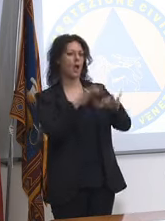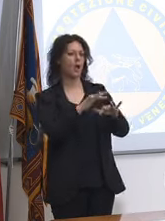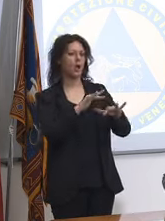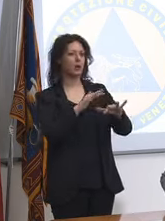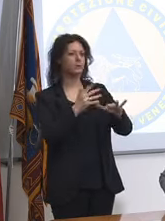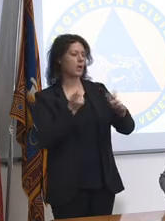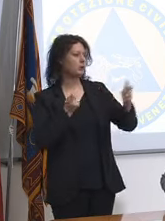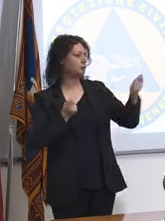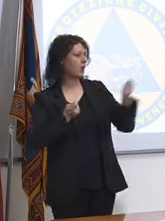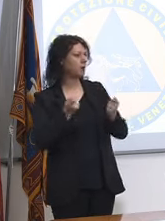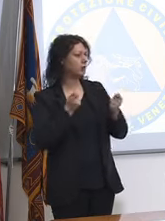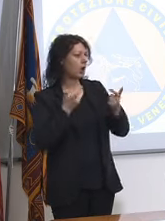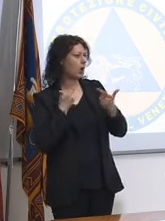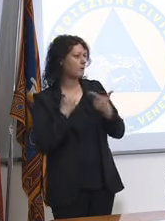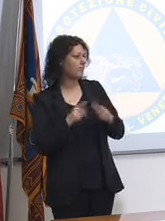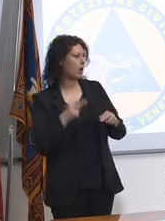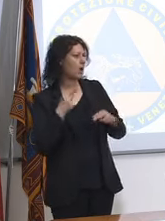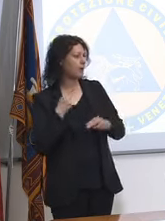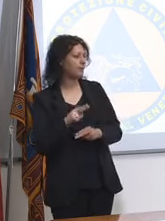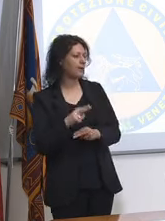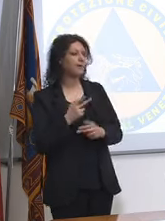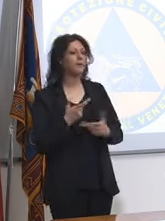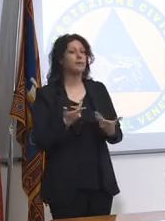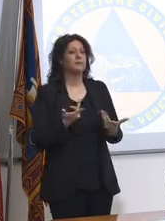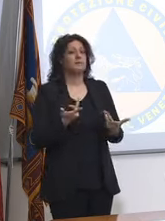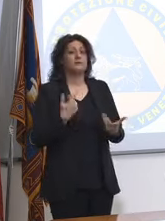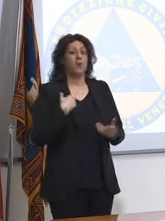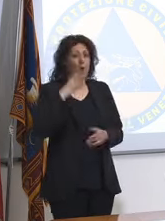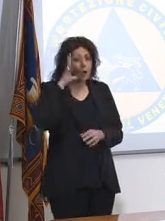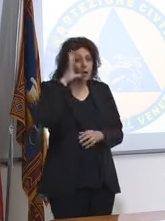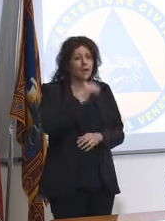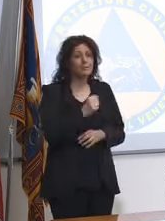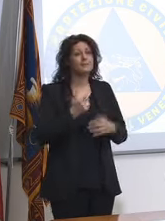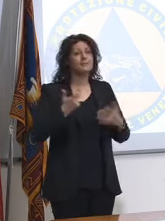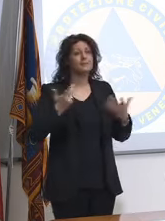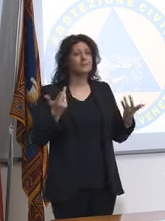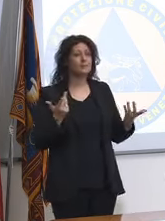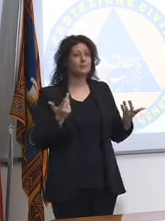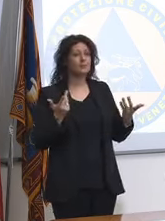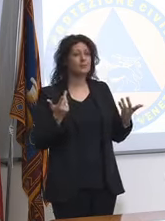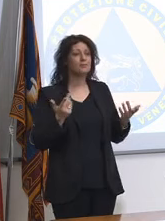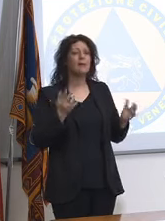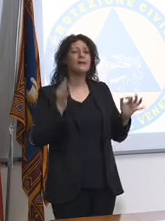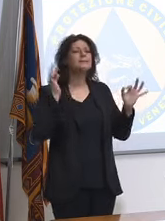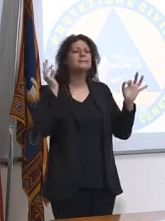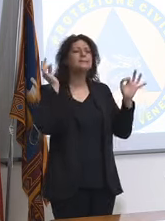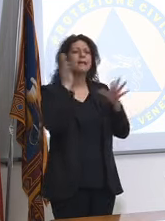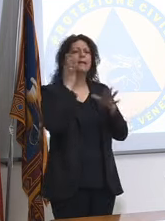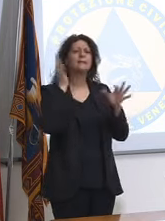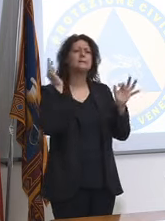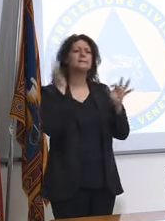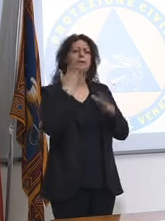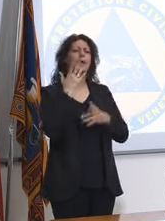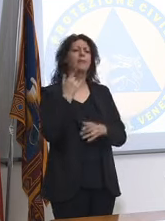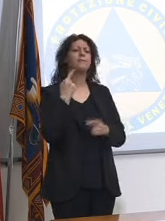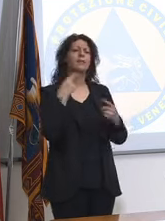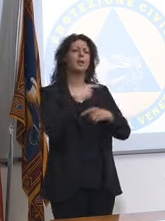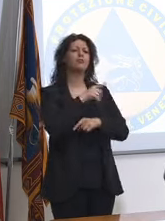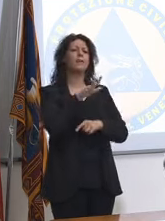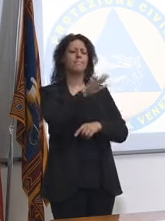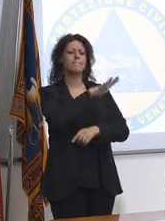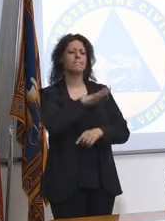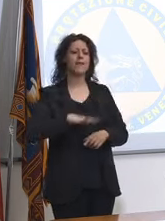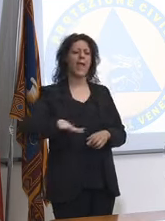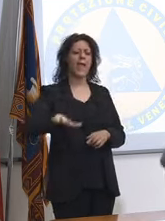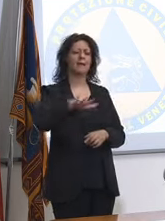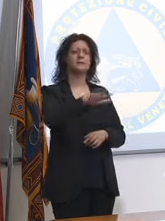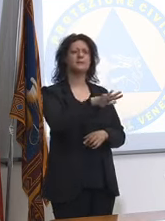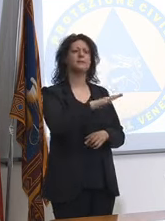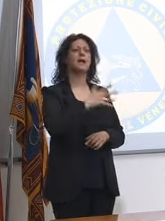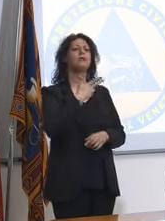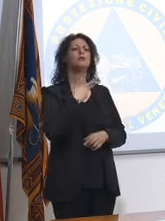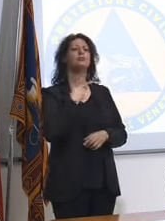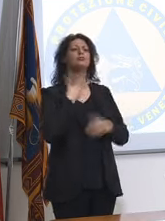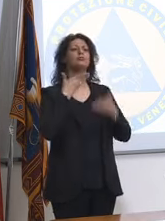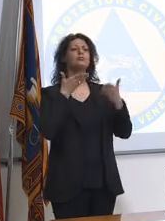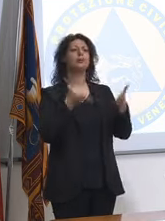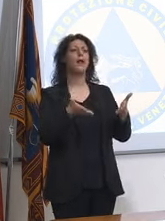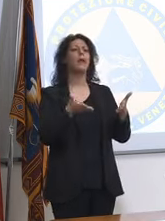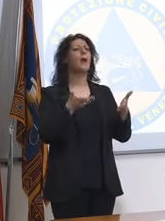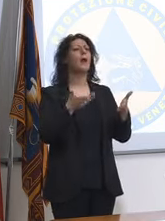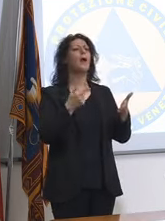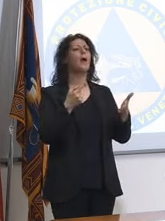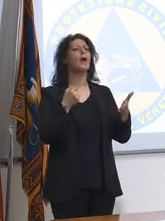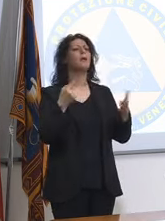Ingestibile. Capite? Se quello fosse stato una piazza post bellica dove ci fosse stato scritto l'ingresso della piazza,